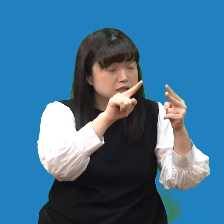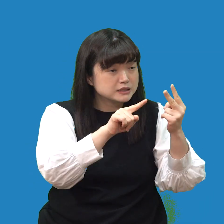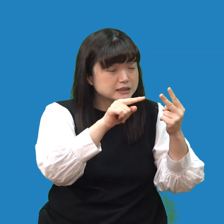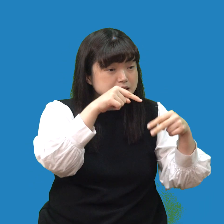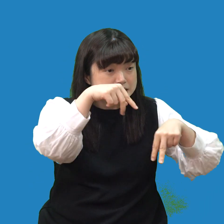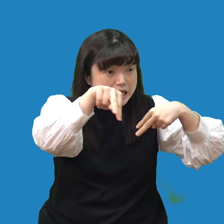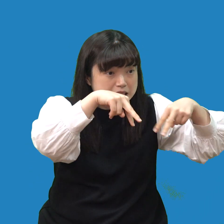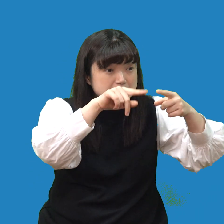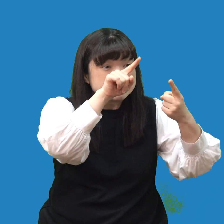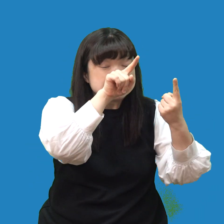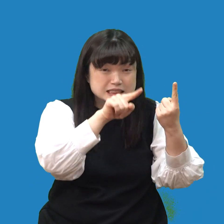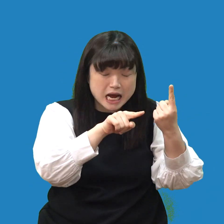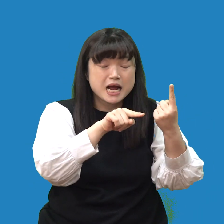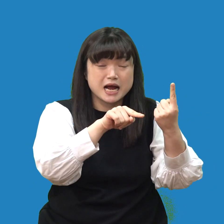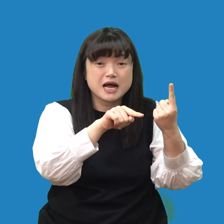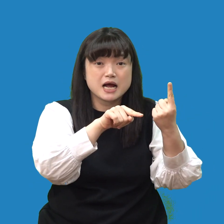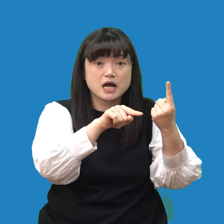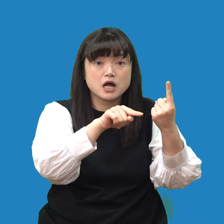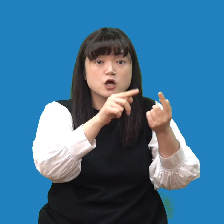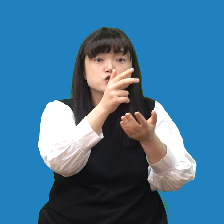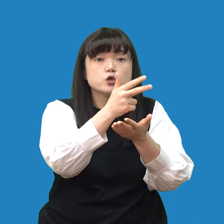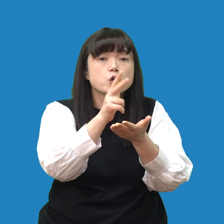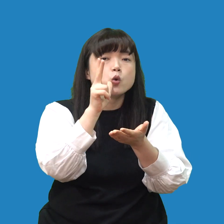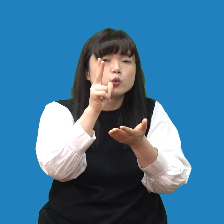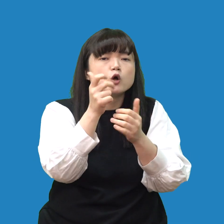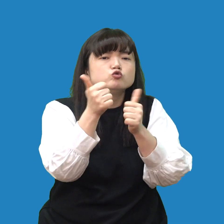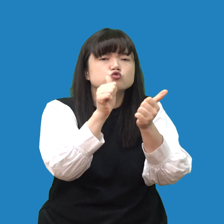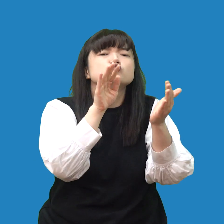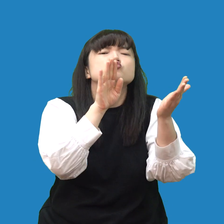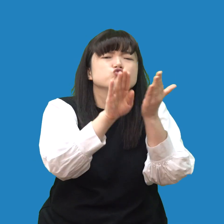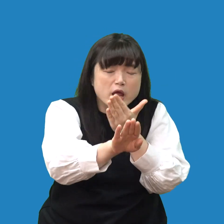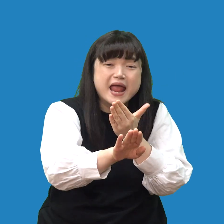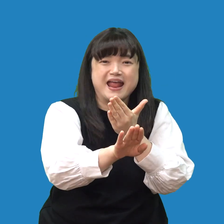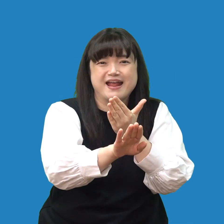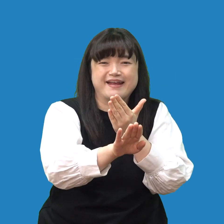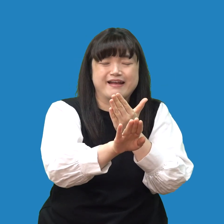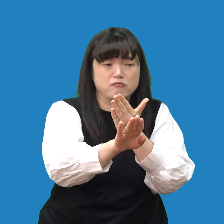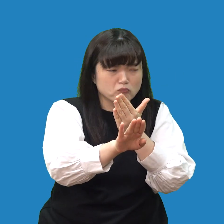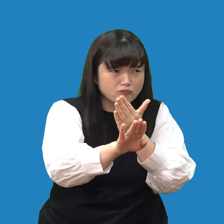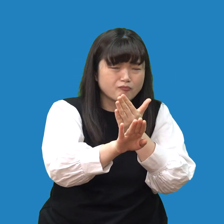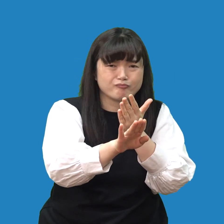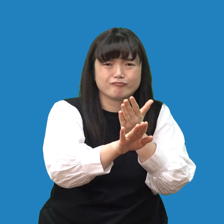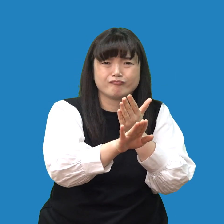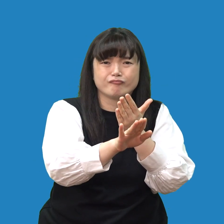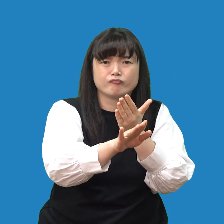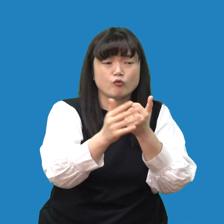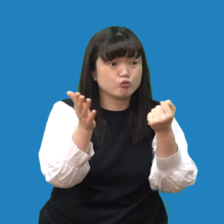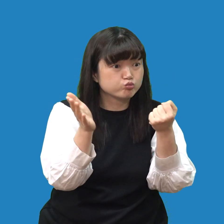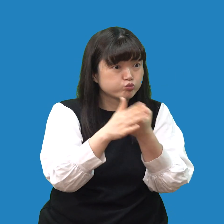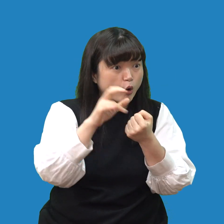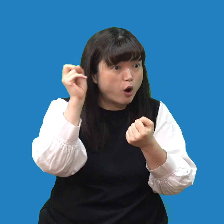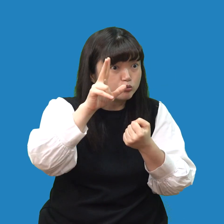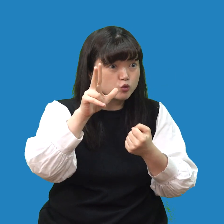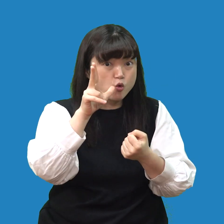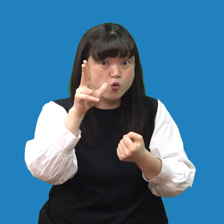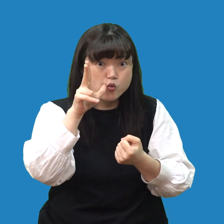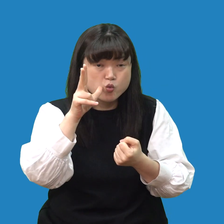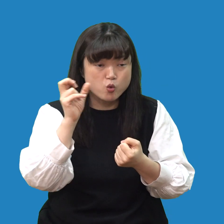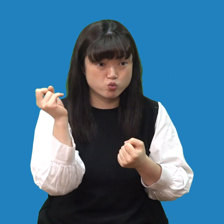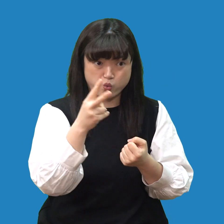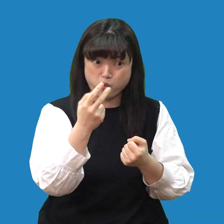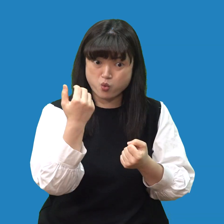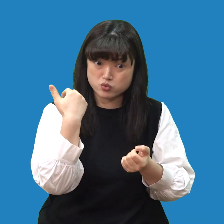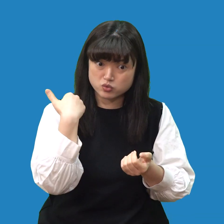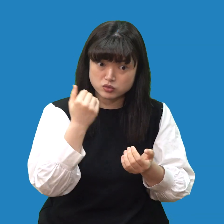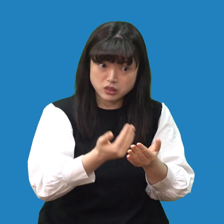1절에서 여호수아가 죽은 후에 그러면서 시작했습니다. 그런데 왜 2장 6절에